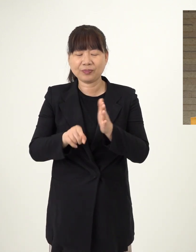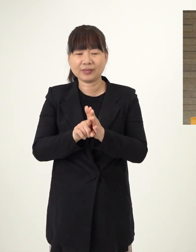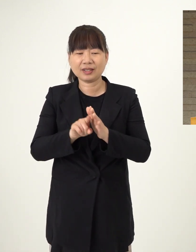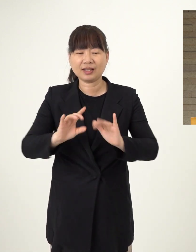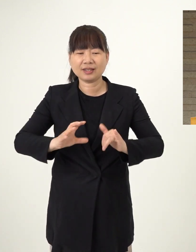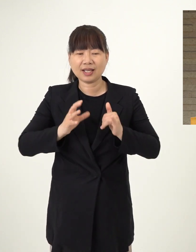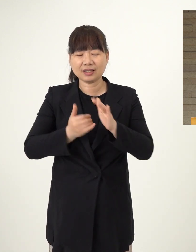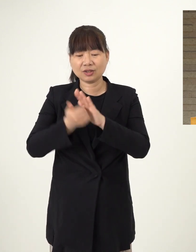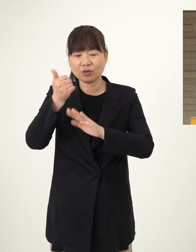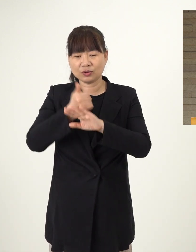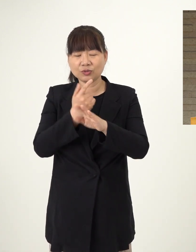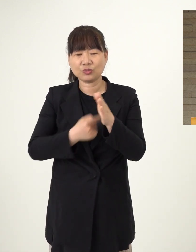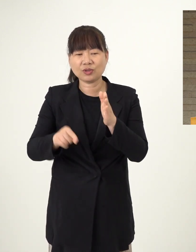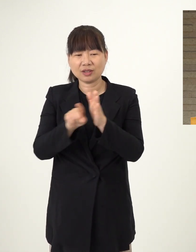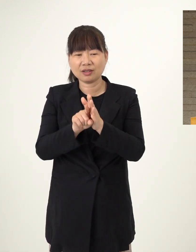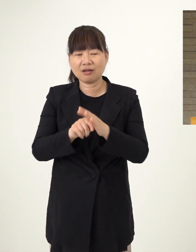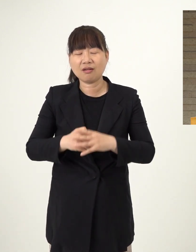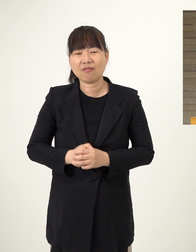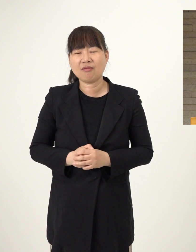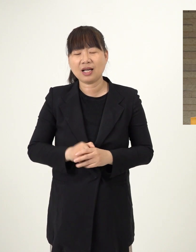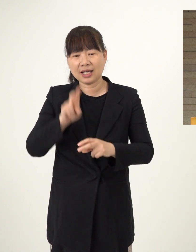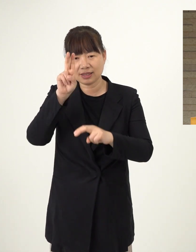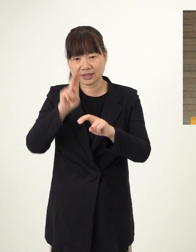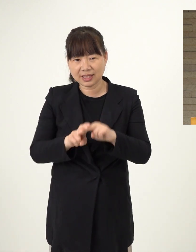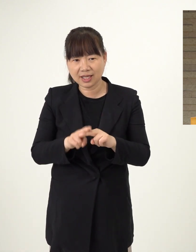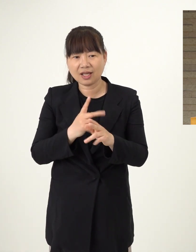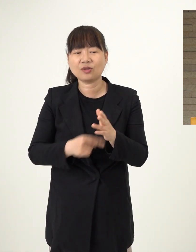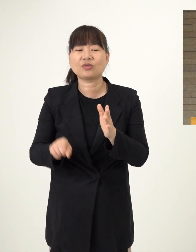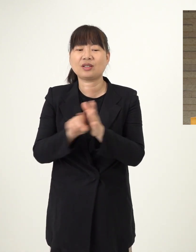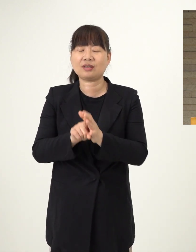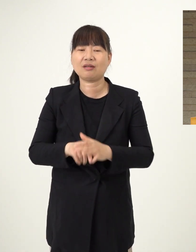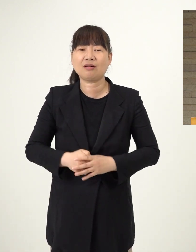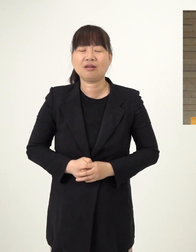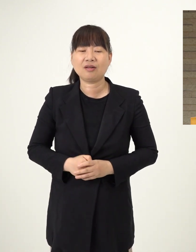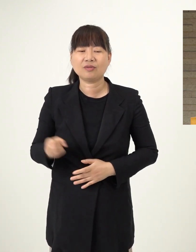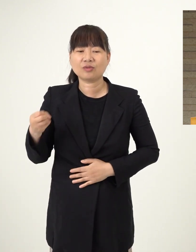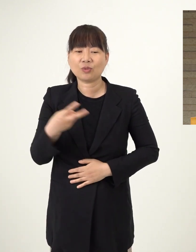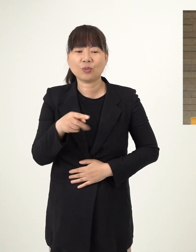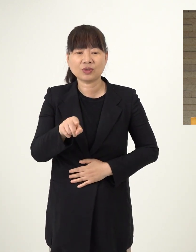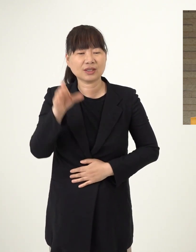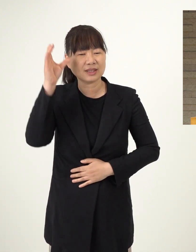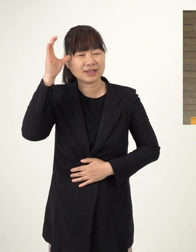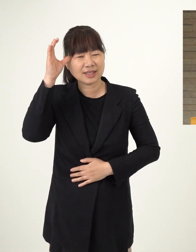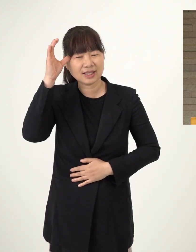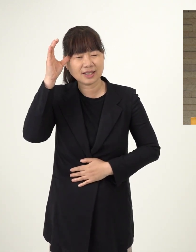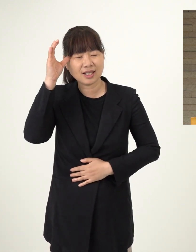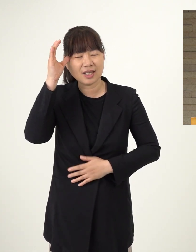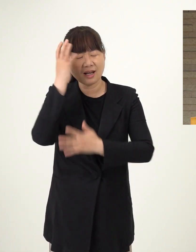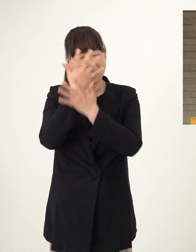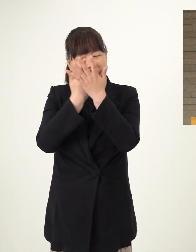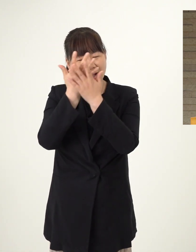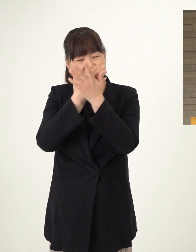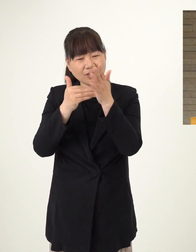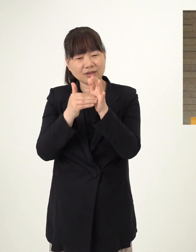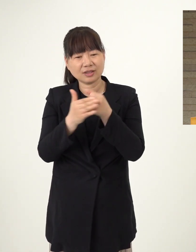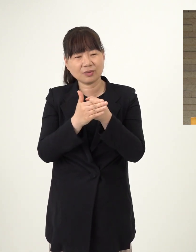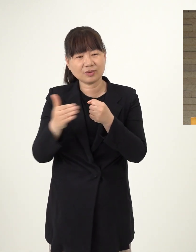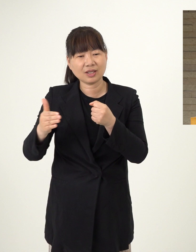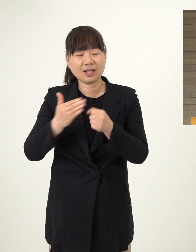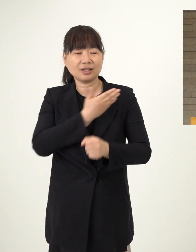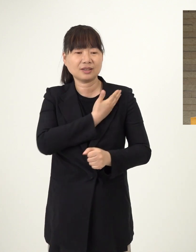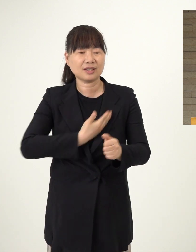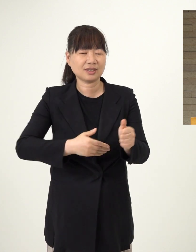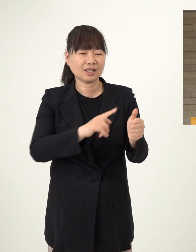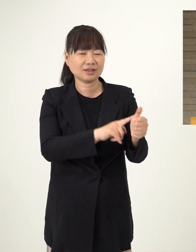땅의 성취를 위해서, 한 자리를 위해서, 그리고 그 기대가 점점점 희미해지니까 이제